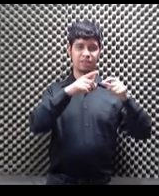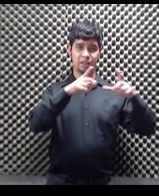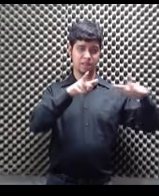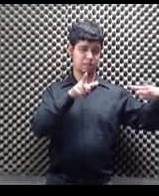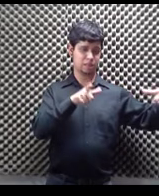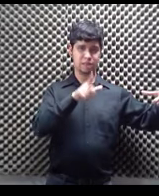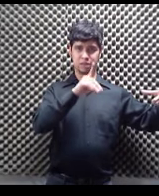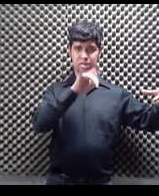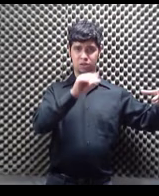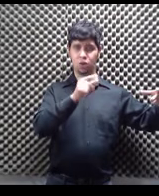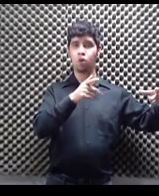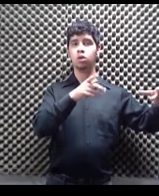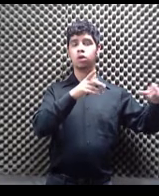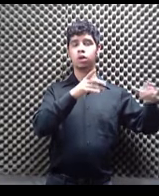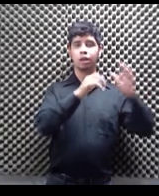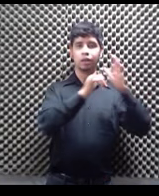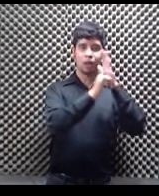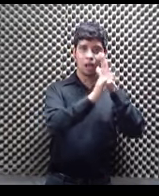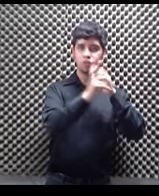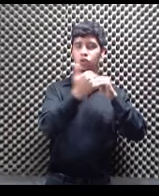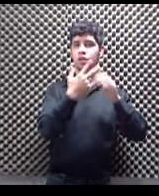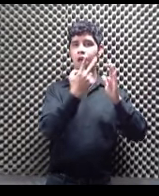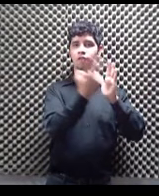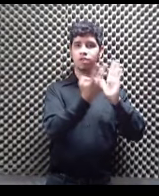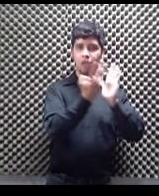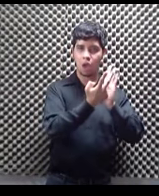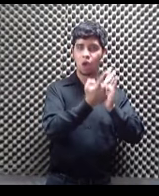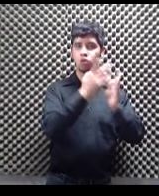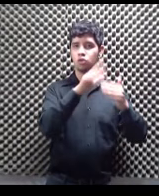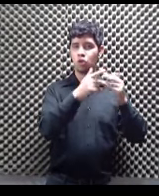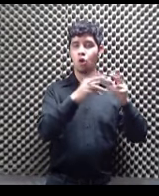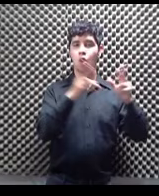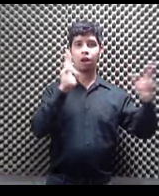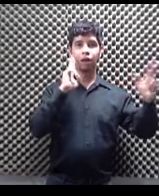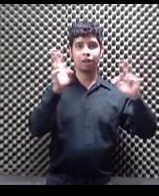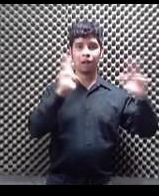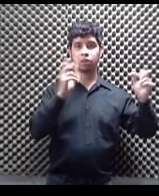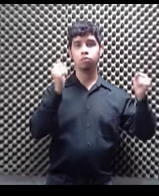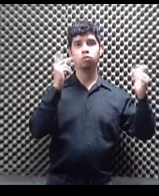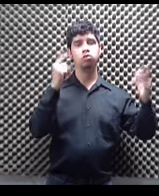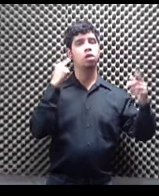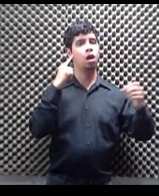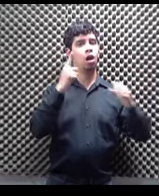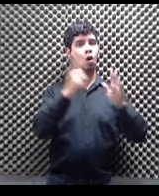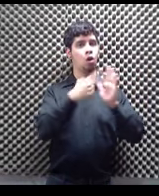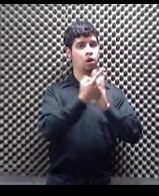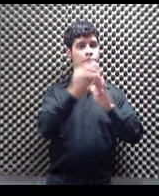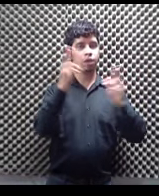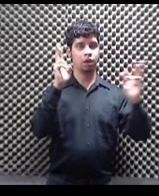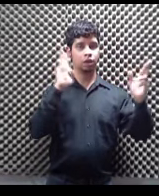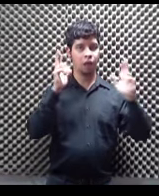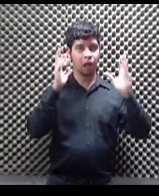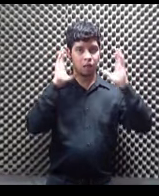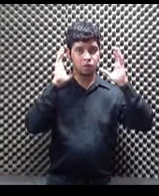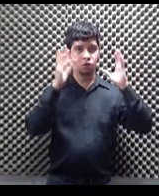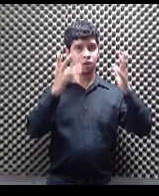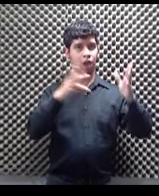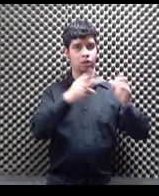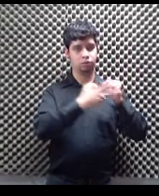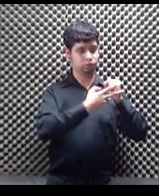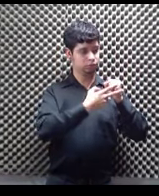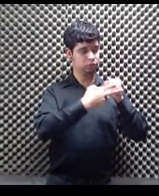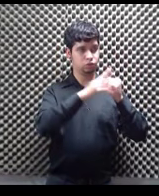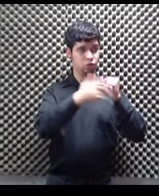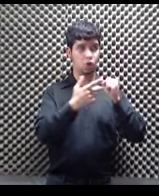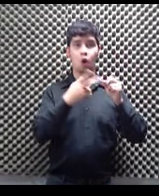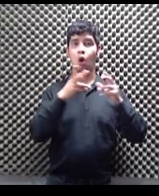las grabaciones, los videos, las grabaciones de radio. Tenemos muchas horas de radio grabadas y los recortes de prensa, que